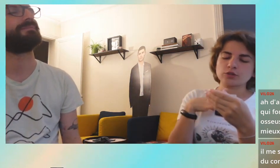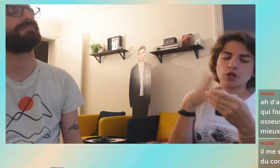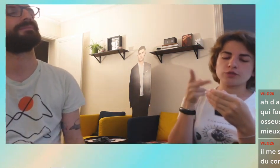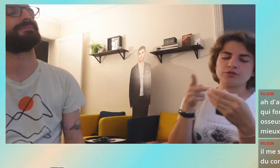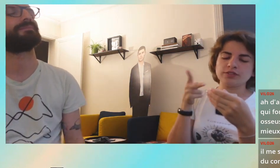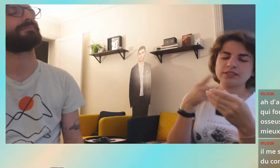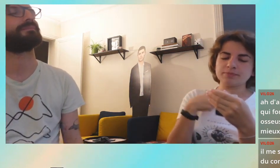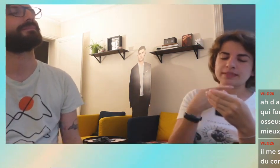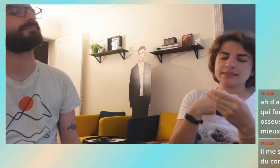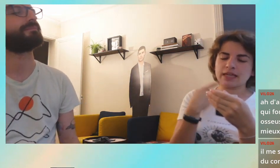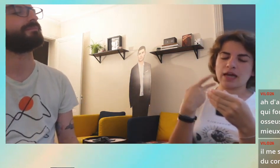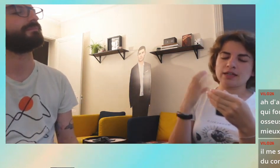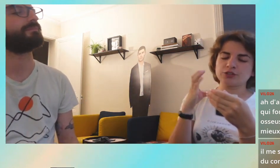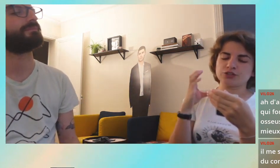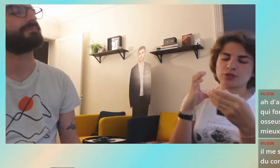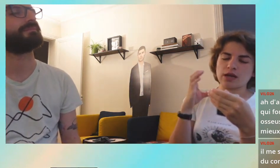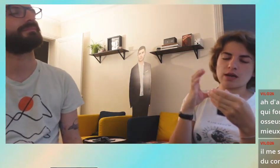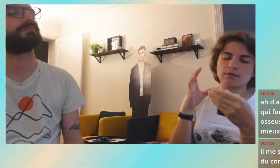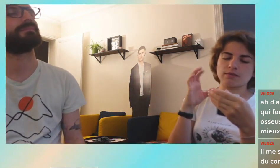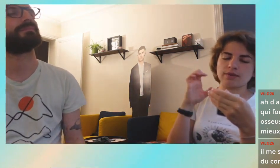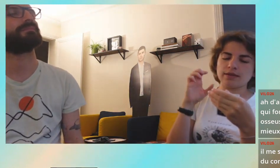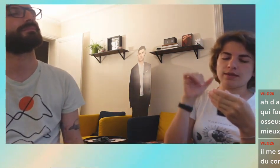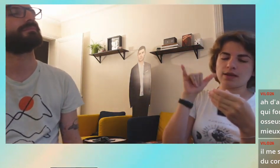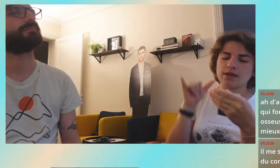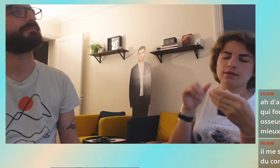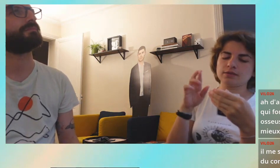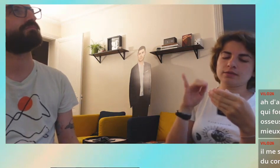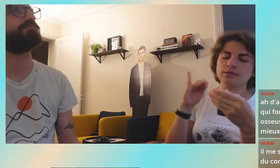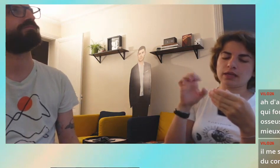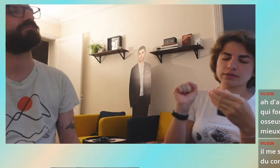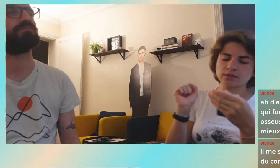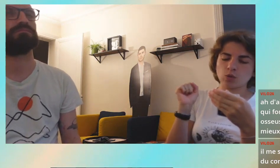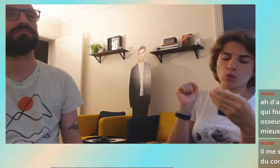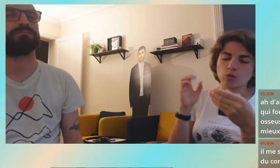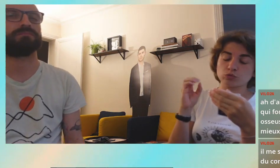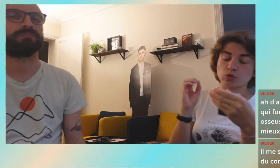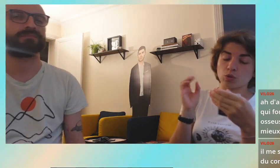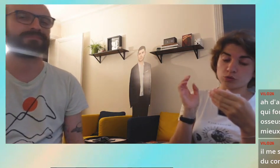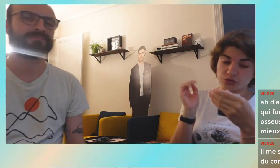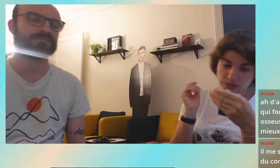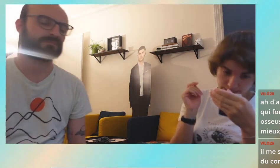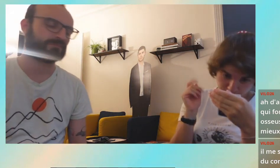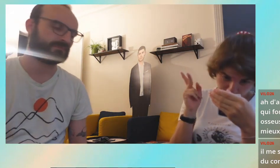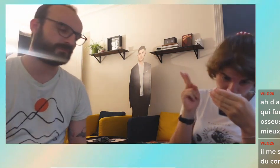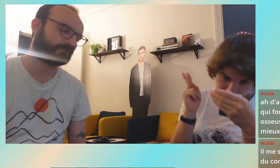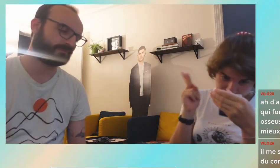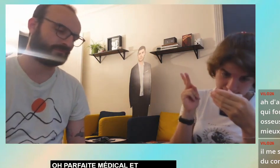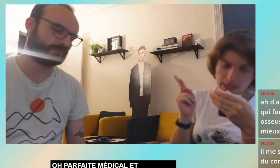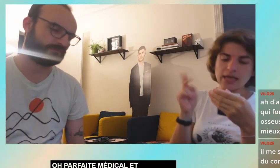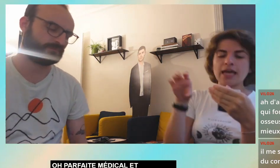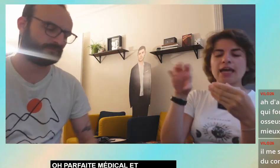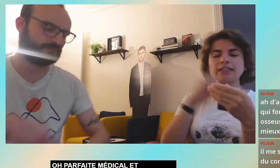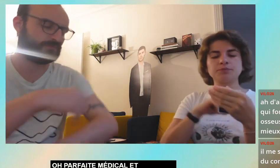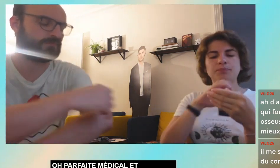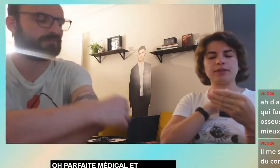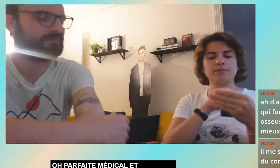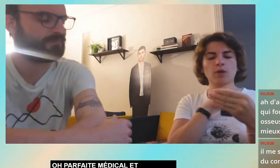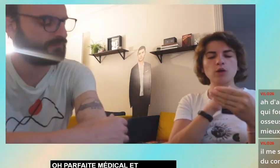professeur de physique médicale et Charles et Henriette, autologie, parisien, expérimente